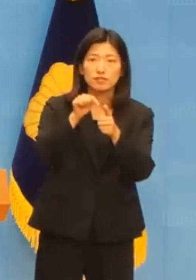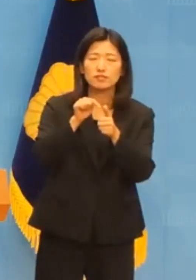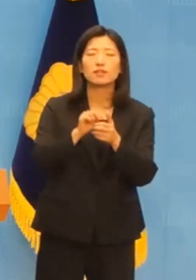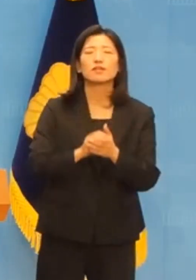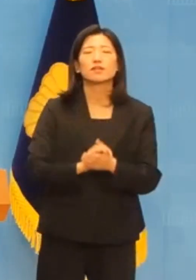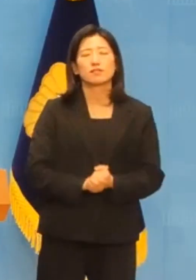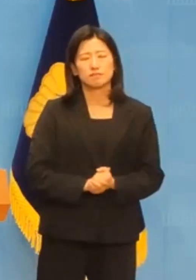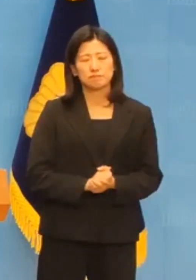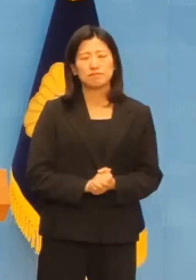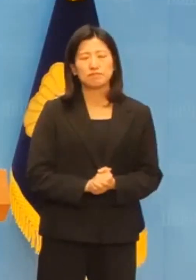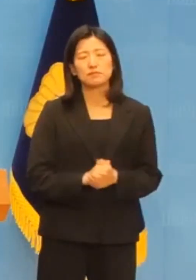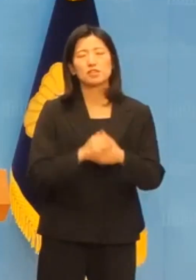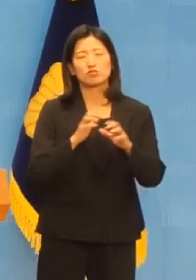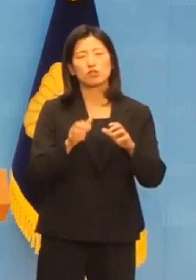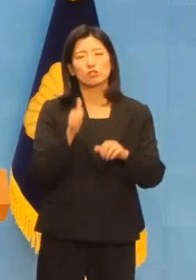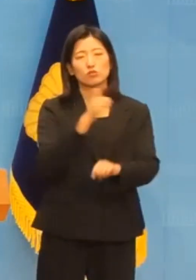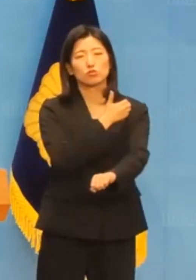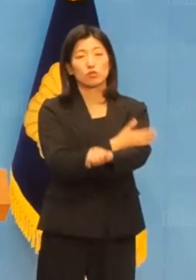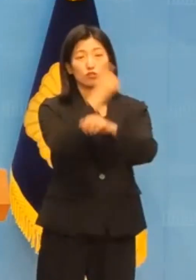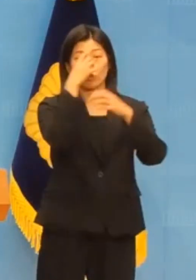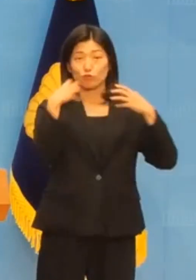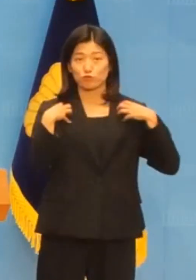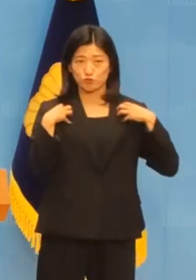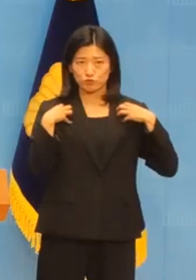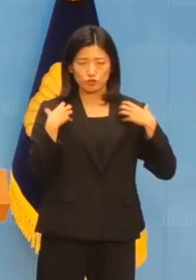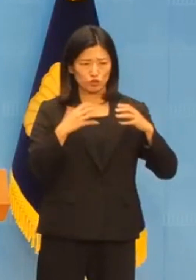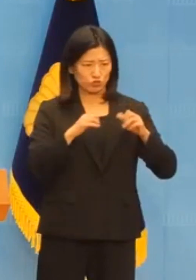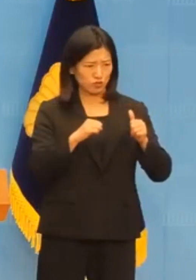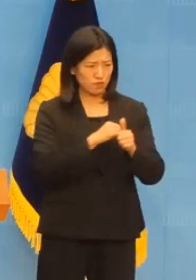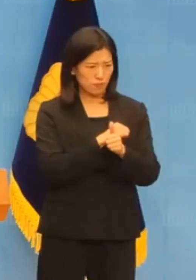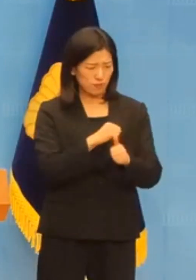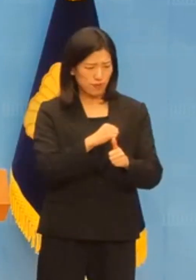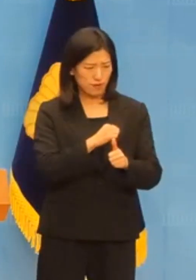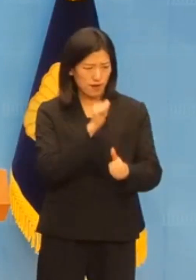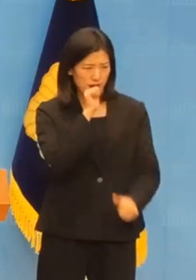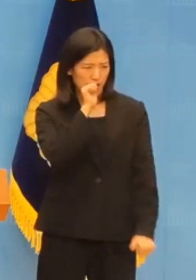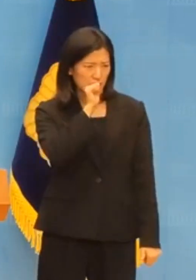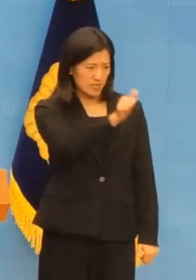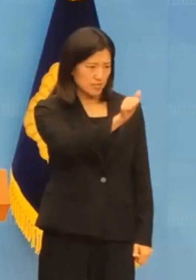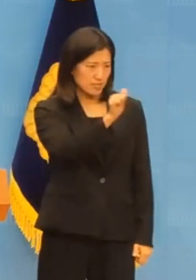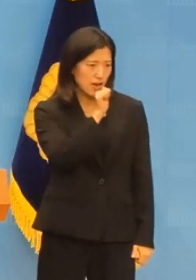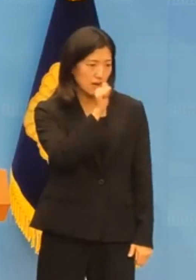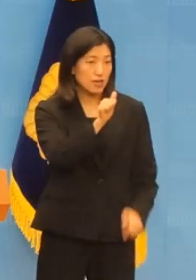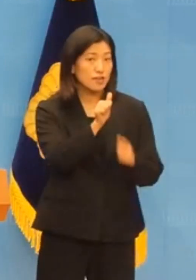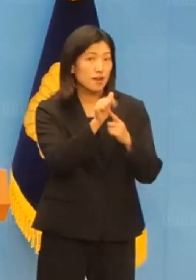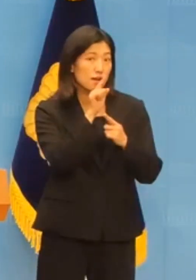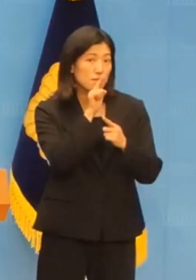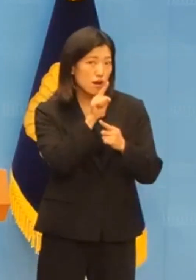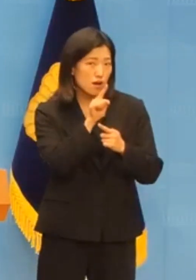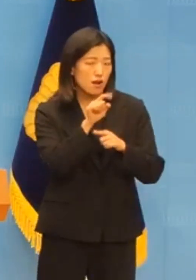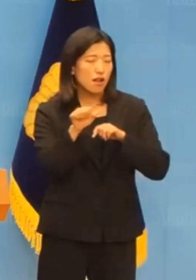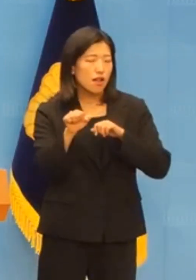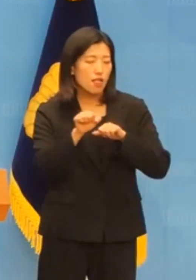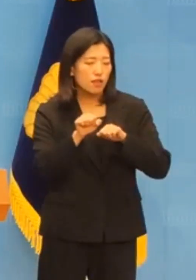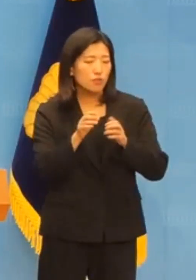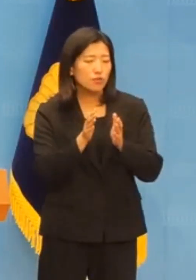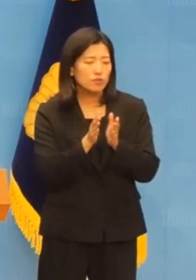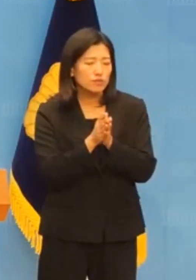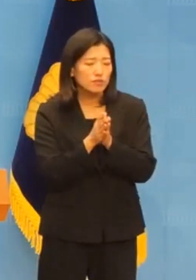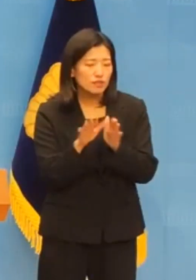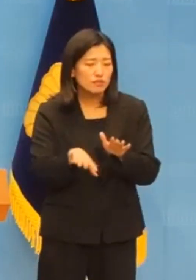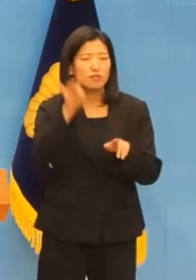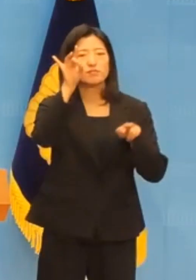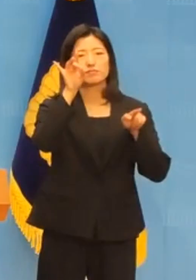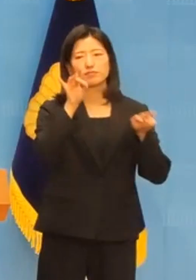국민주권정부의 국가폭력 불용의 원칙을 현실에서 구현해 나가는 중요한 첫걸음이 될 것입니다.